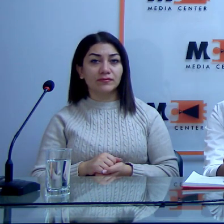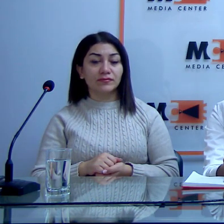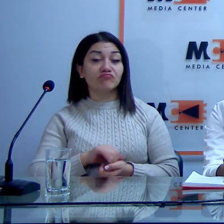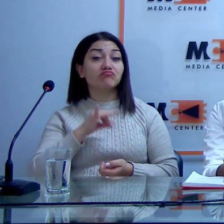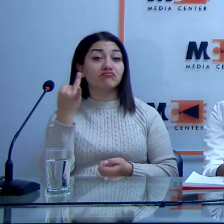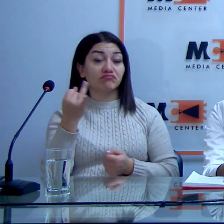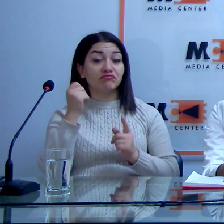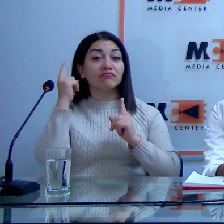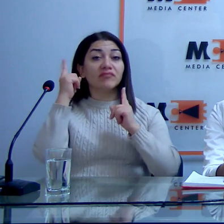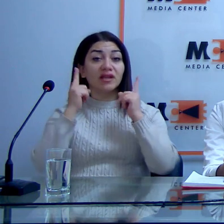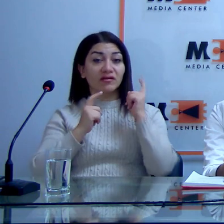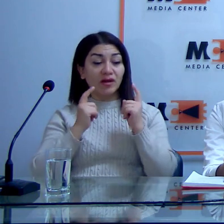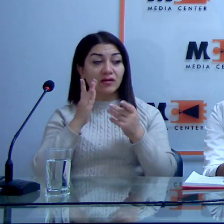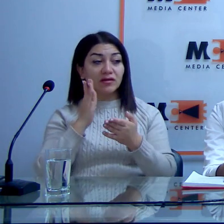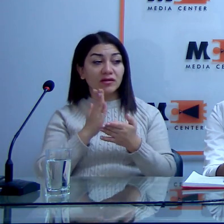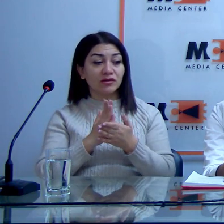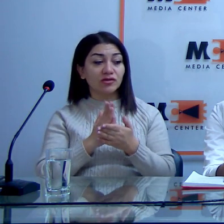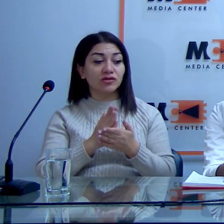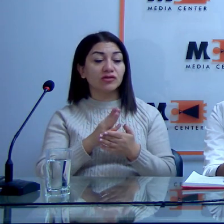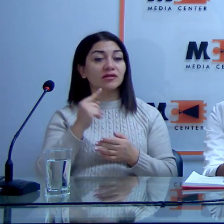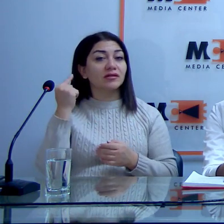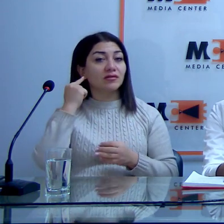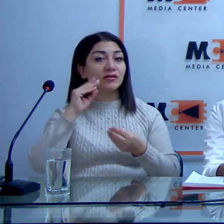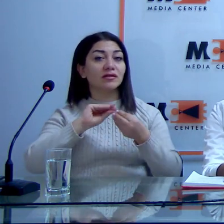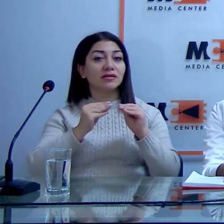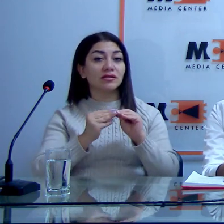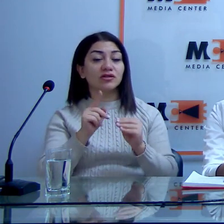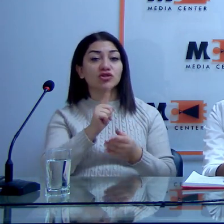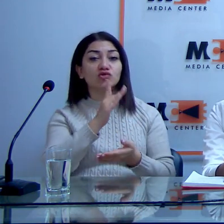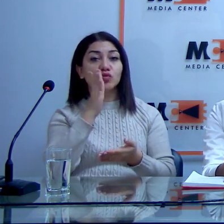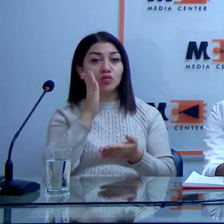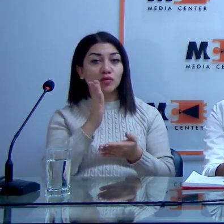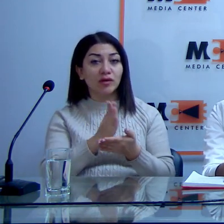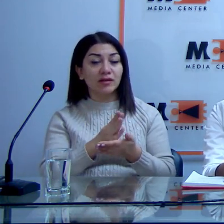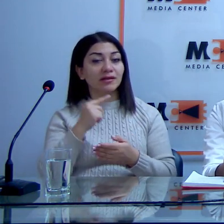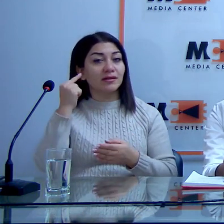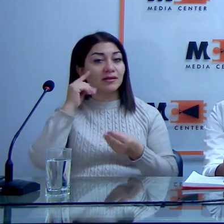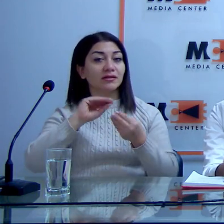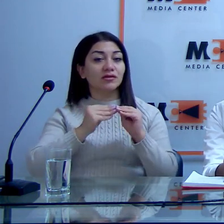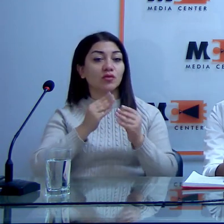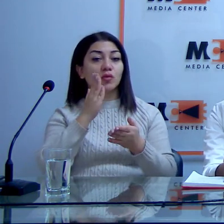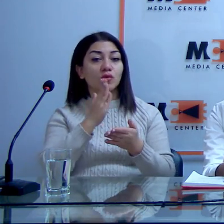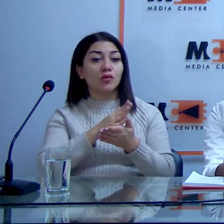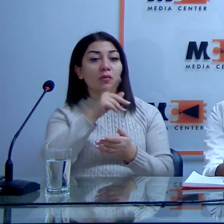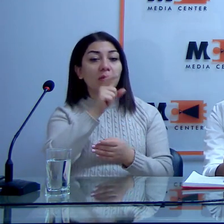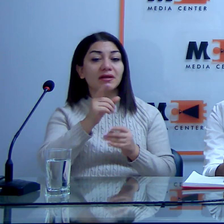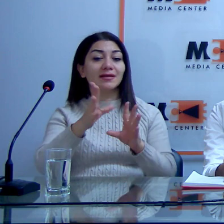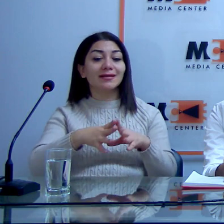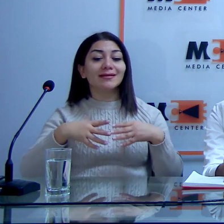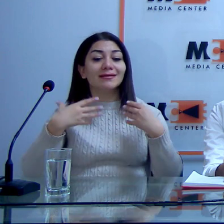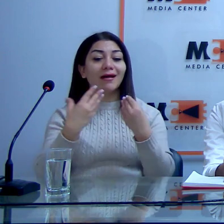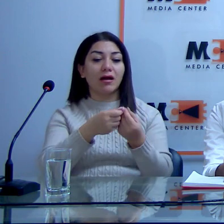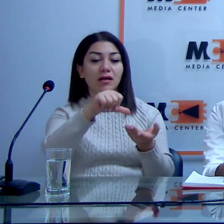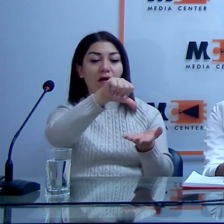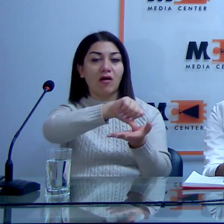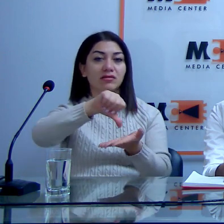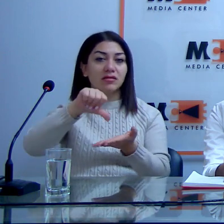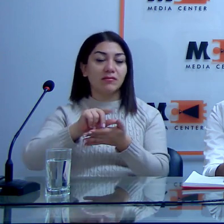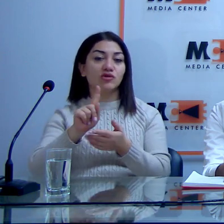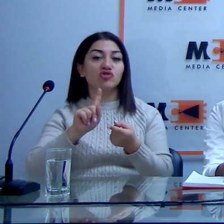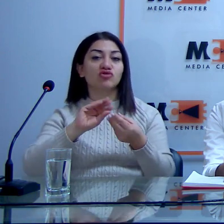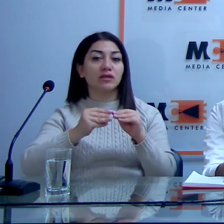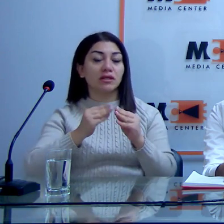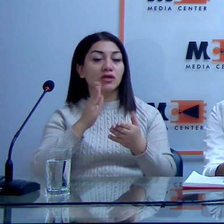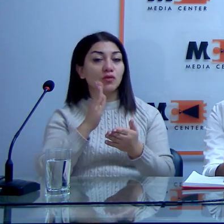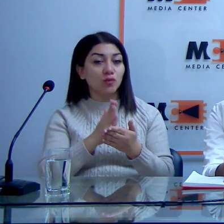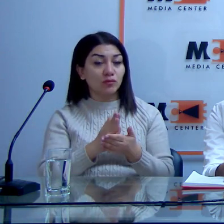Հետաքրքիր տվյալ, թե ինչ լսողության խնդիրներ ունեն լսողության խնդիրներ ունեցող անձանց ընտանիքի անդամները,